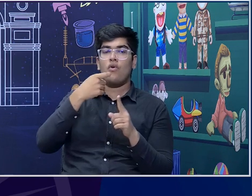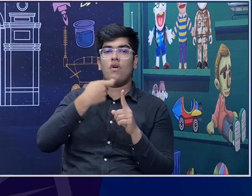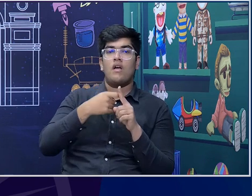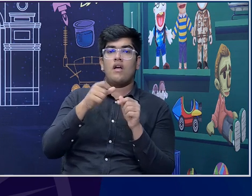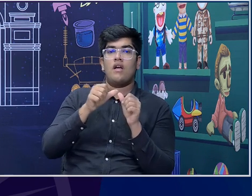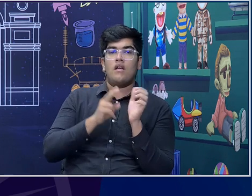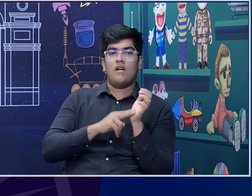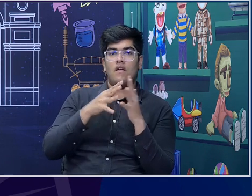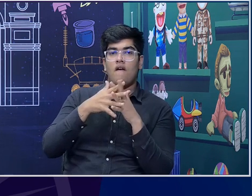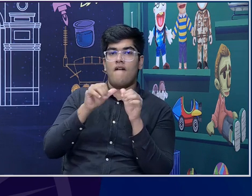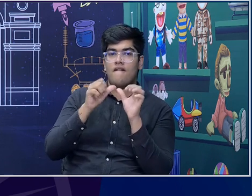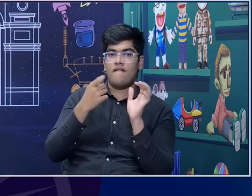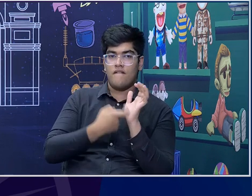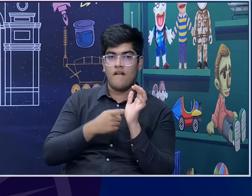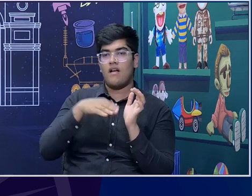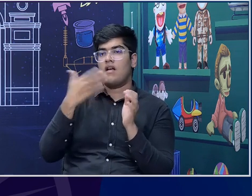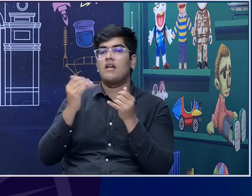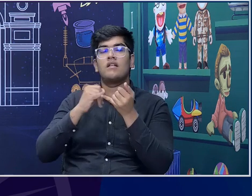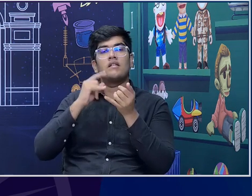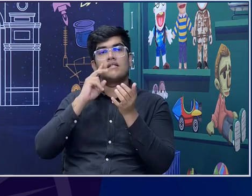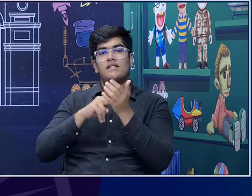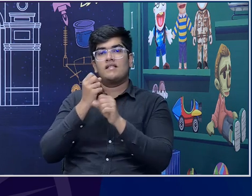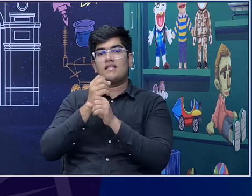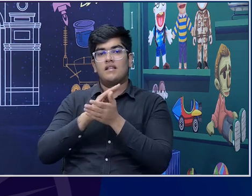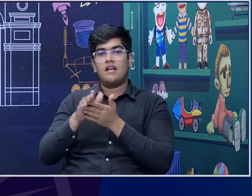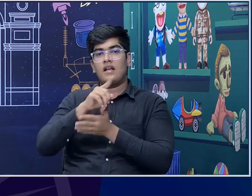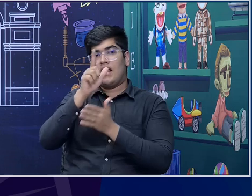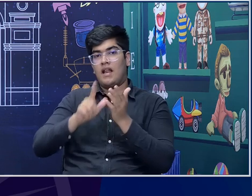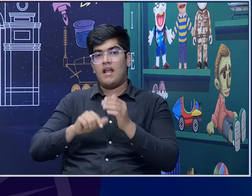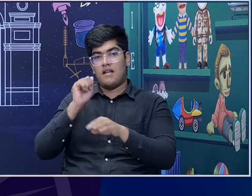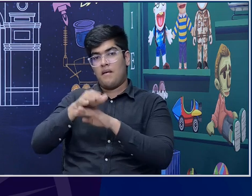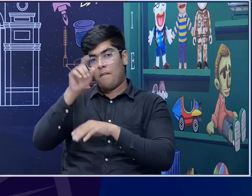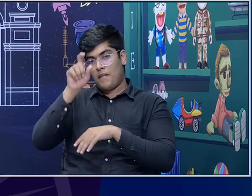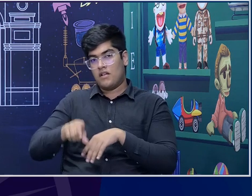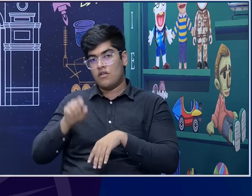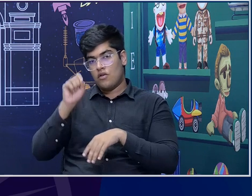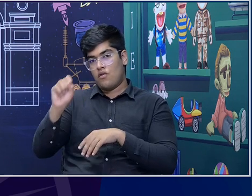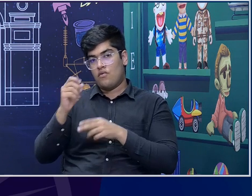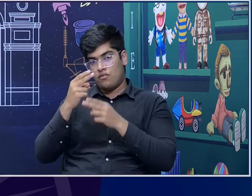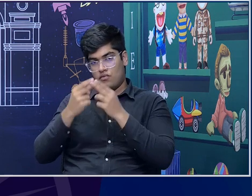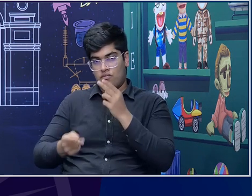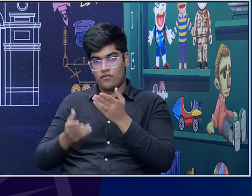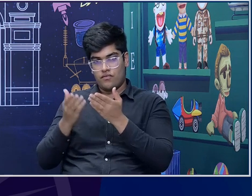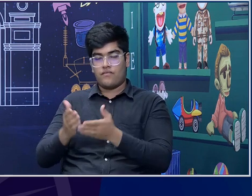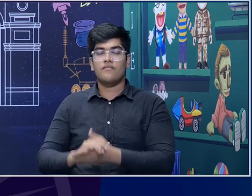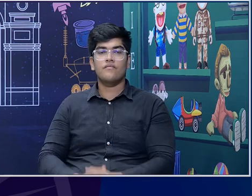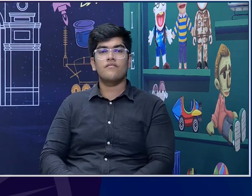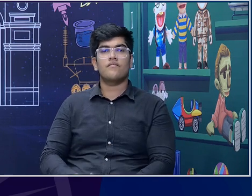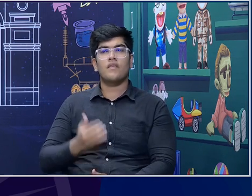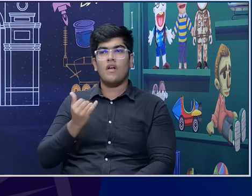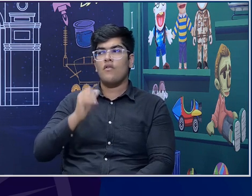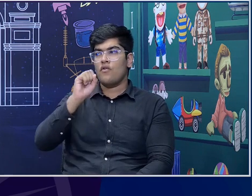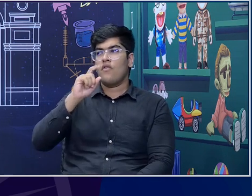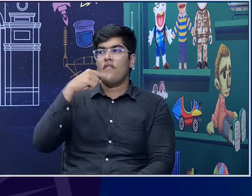परिवार के बारे में हम जान रहे हैं तो हम क्या अले कुवर सिंग जी उनको दिखाएं कि वो कैसे दिखते हैं